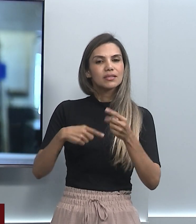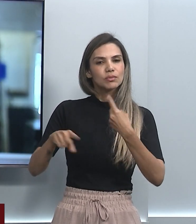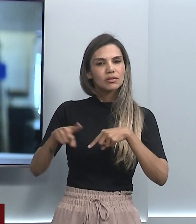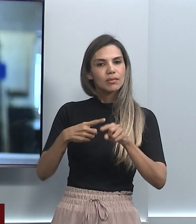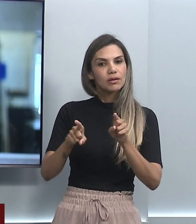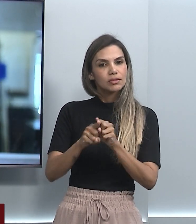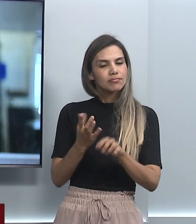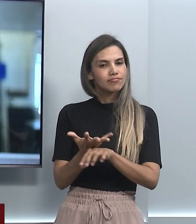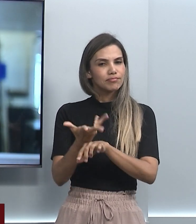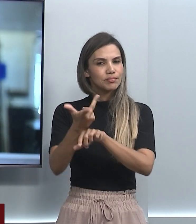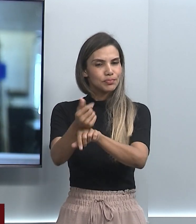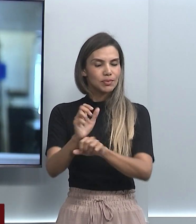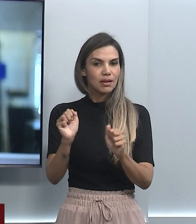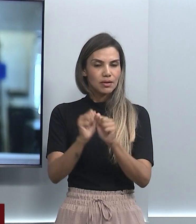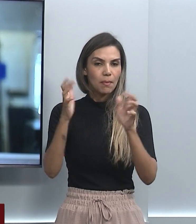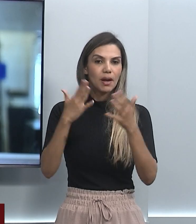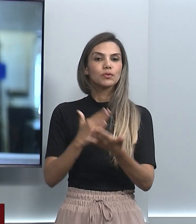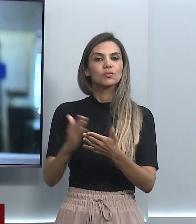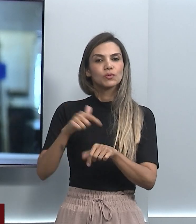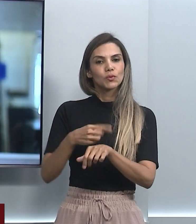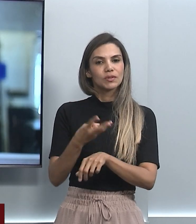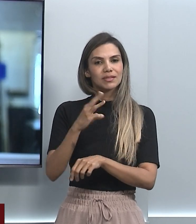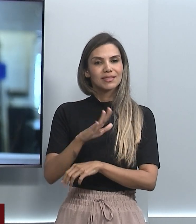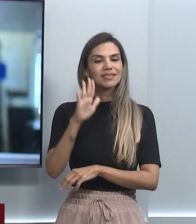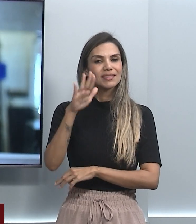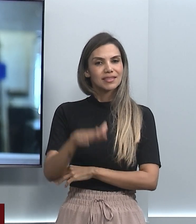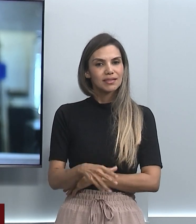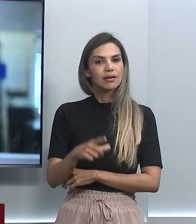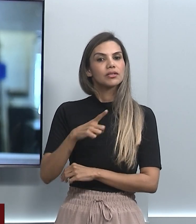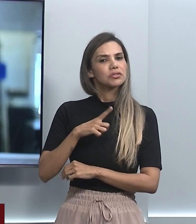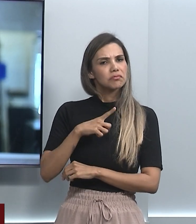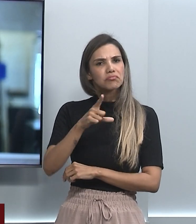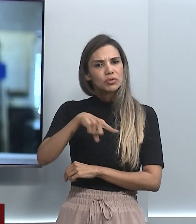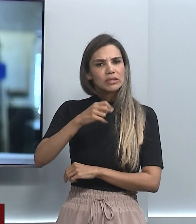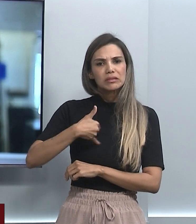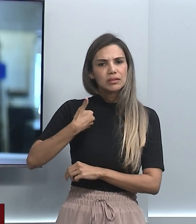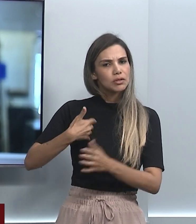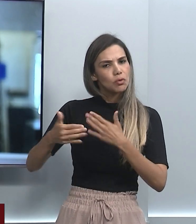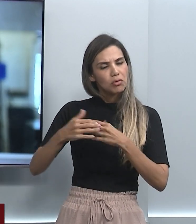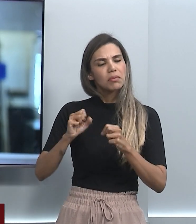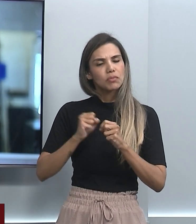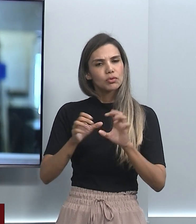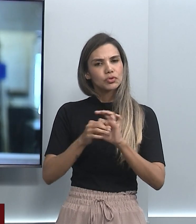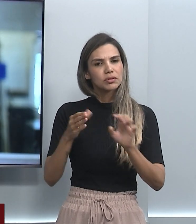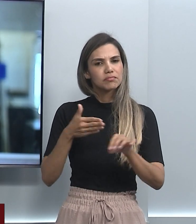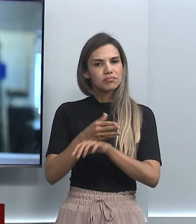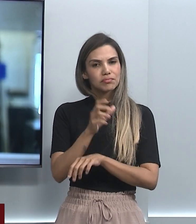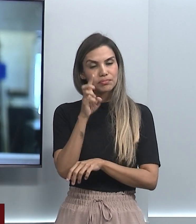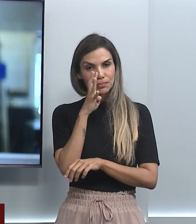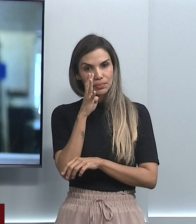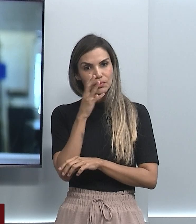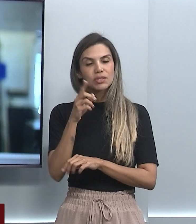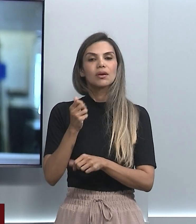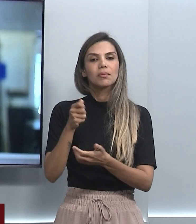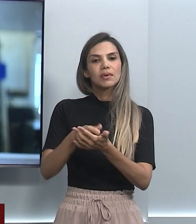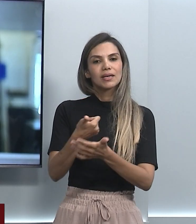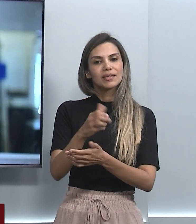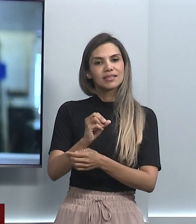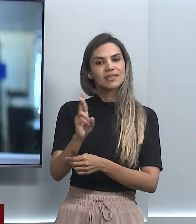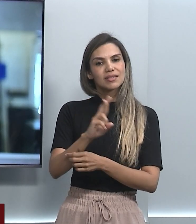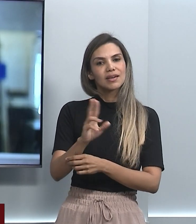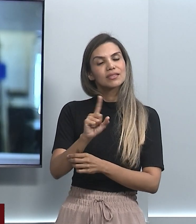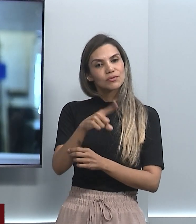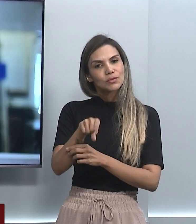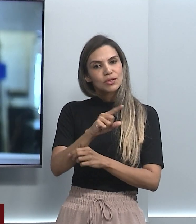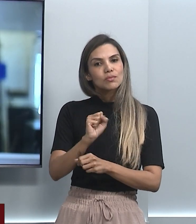mágicas. O evento começa às 3 horas da tarde com classificação livre. Os ingressos custam a partir de R$ 10 e você